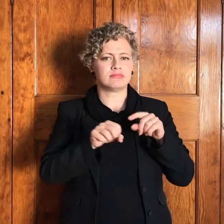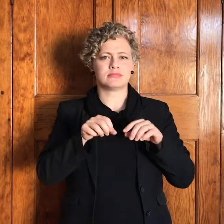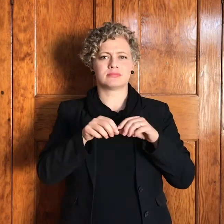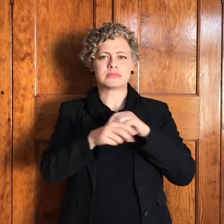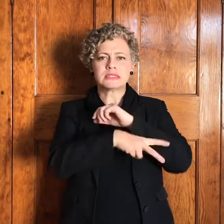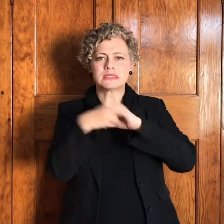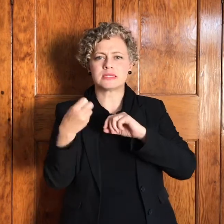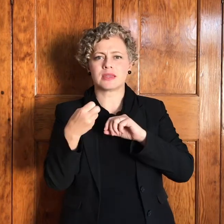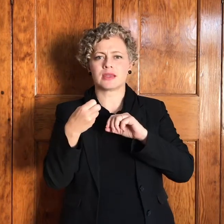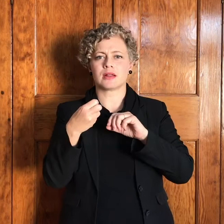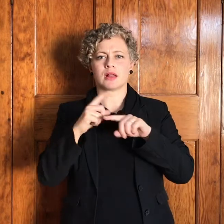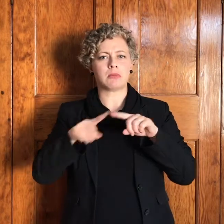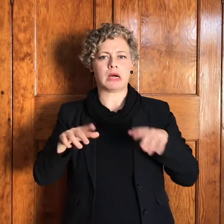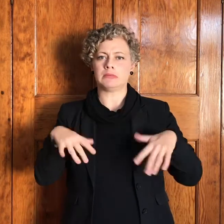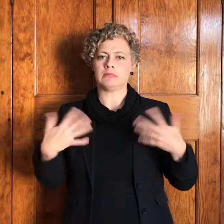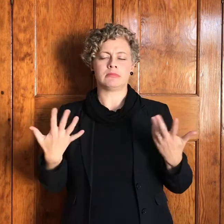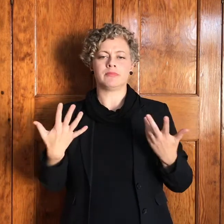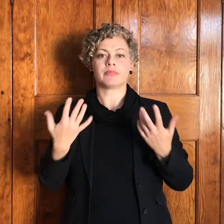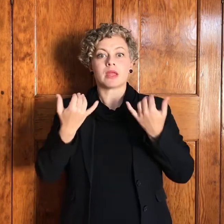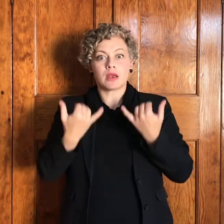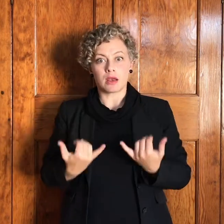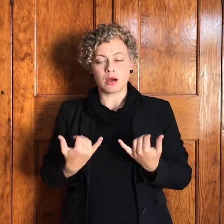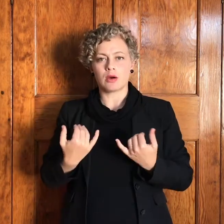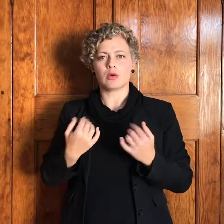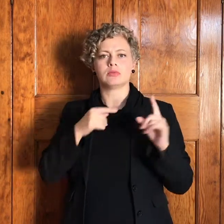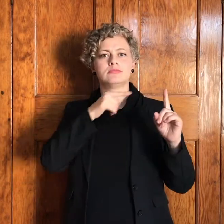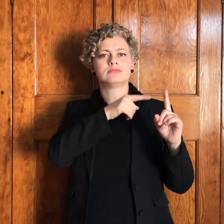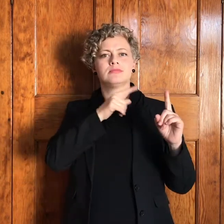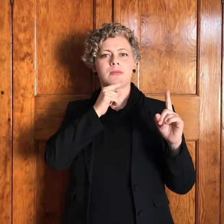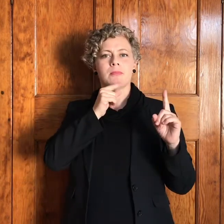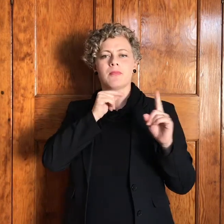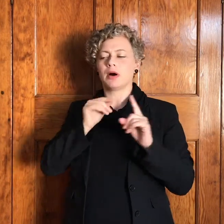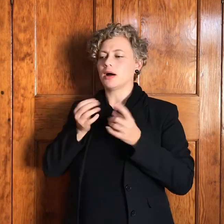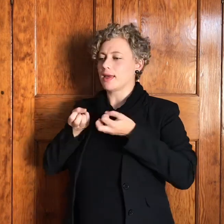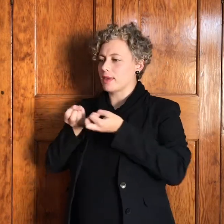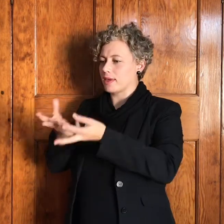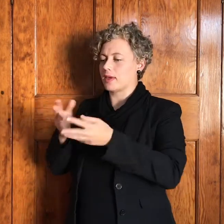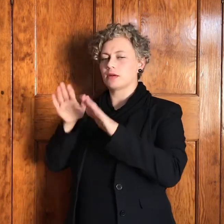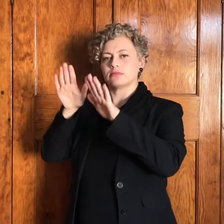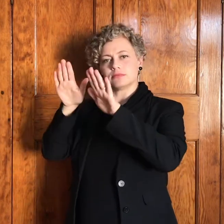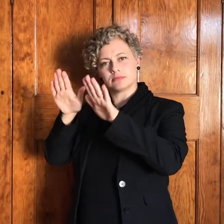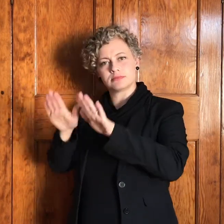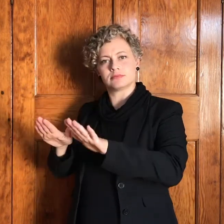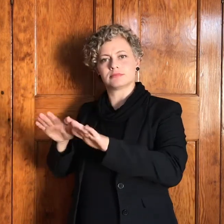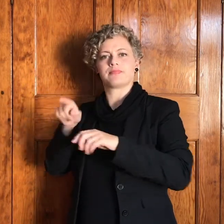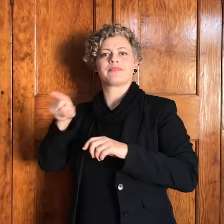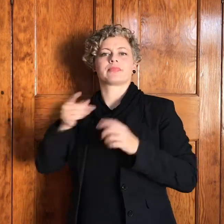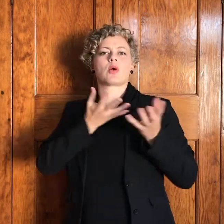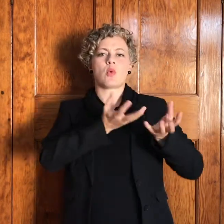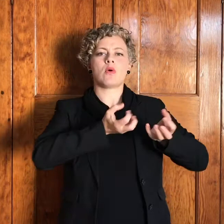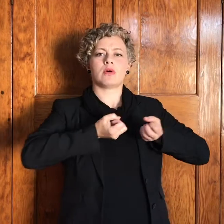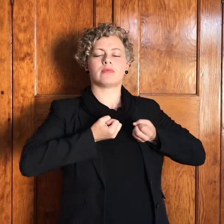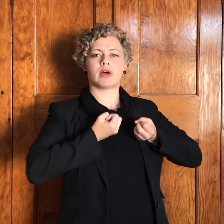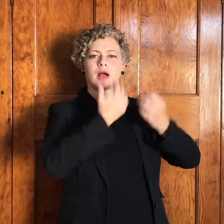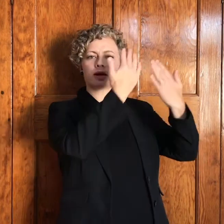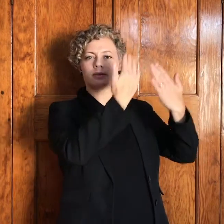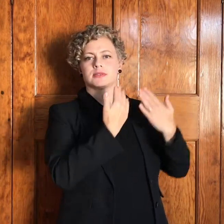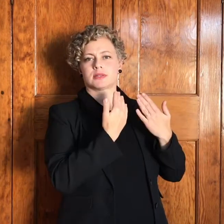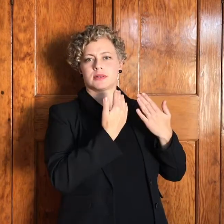vir hom gegeen want dis al hoe jy sien ontvang en baie ontroerend ons